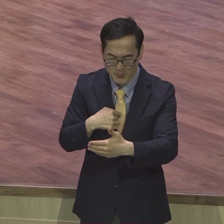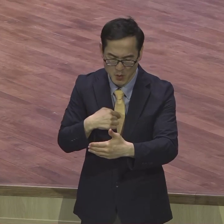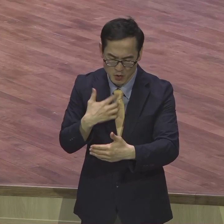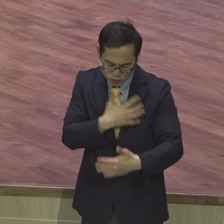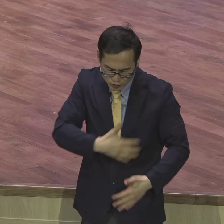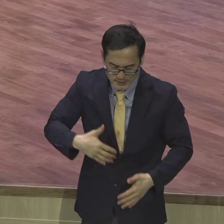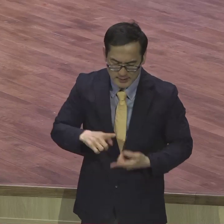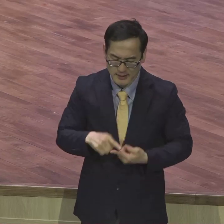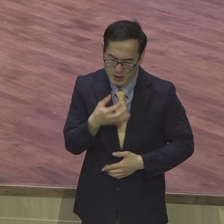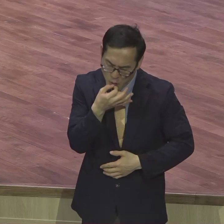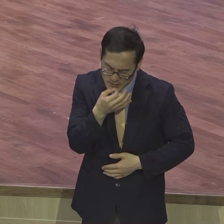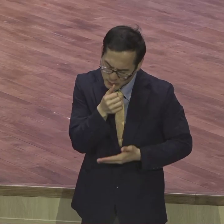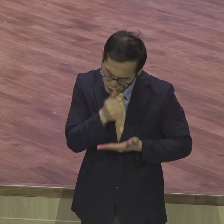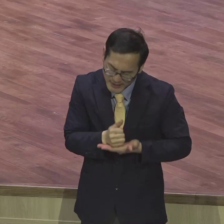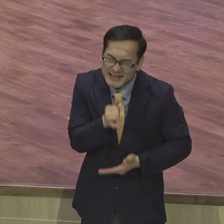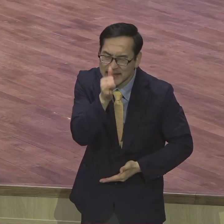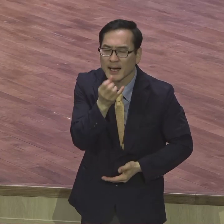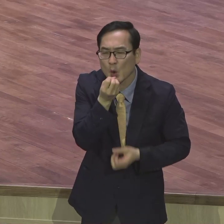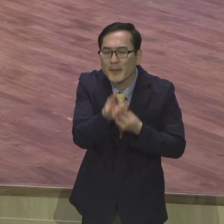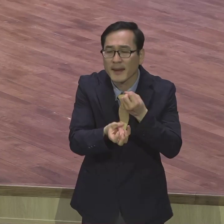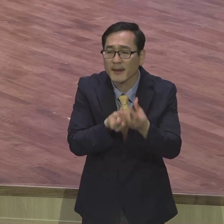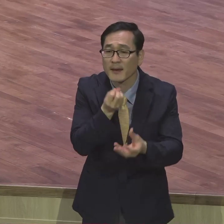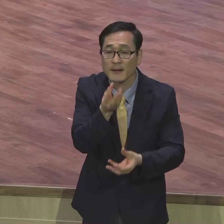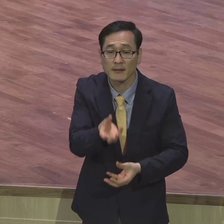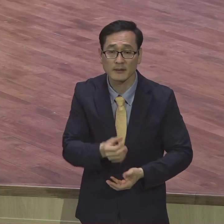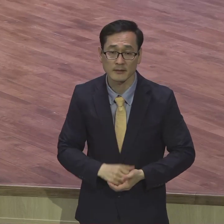7장에서 밝혔습니다.